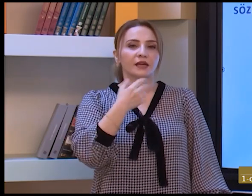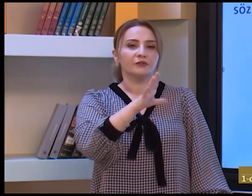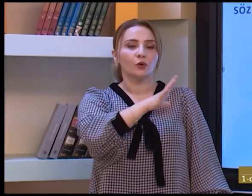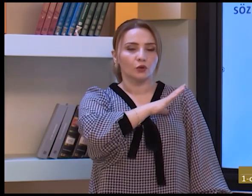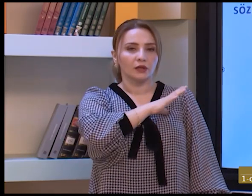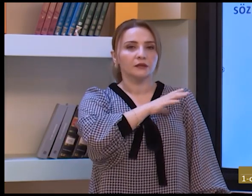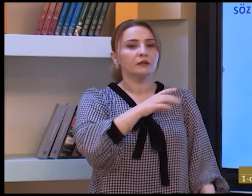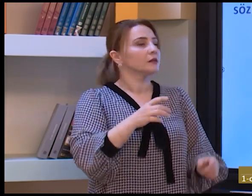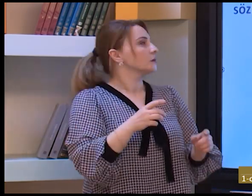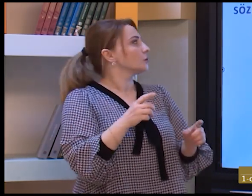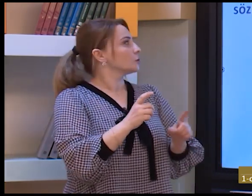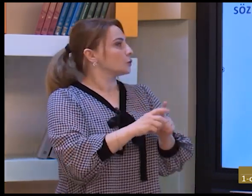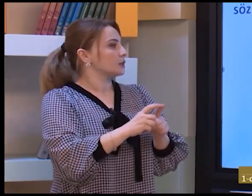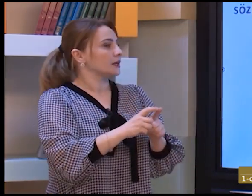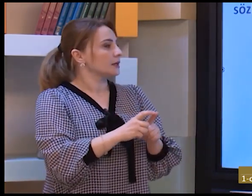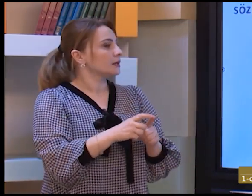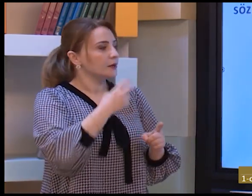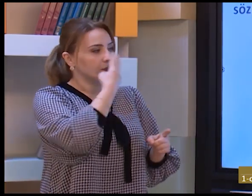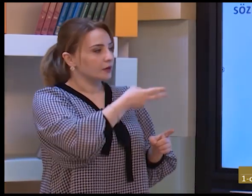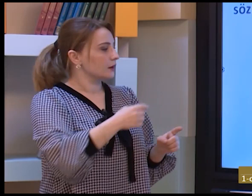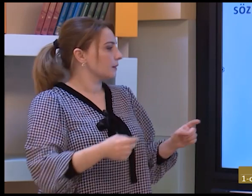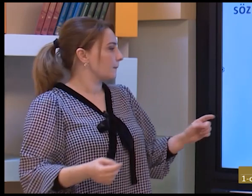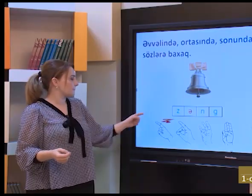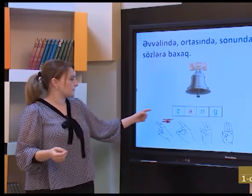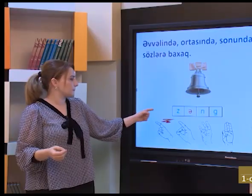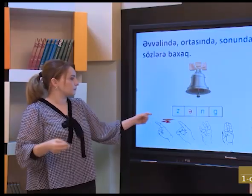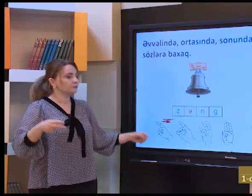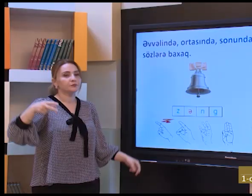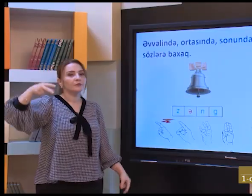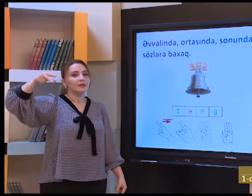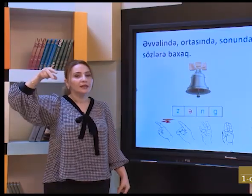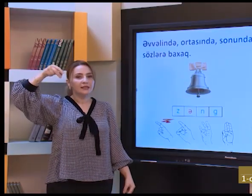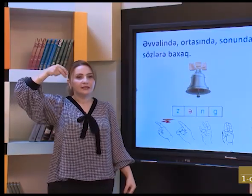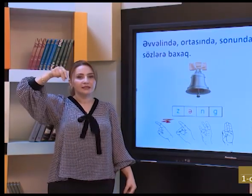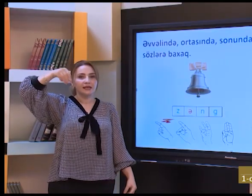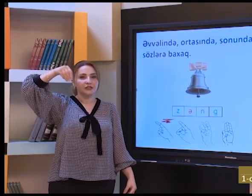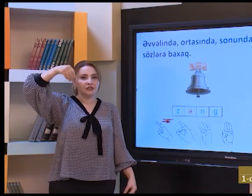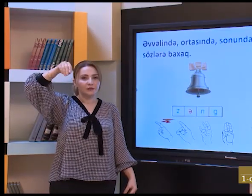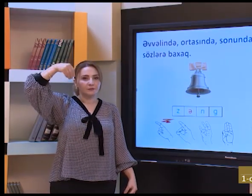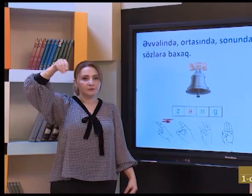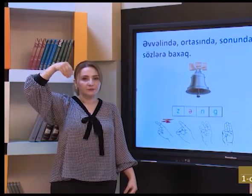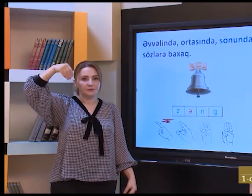hərfi olan sözlərə baxaq. Zenk.